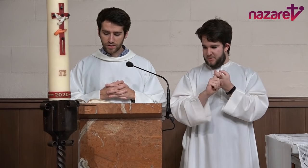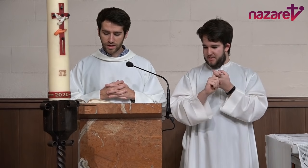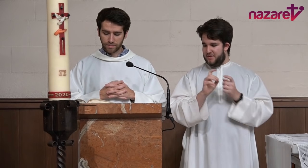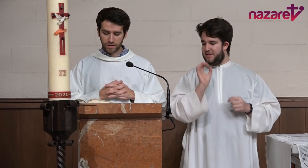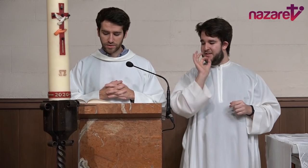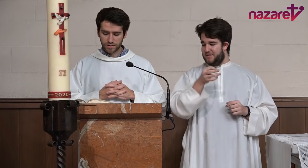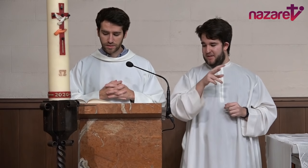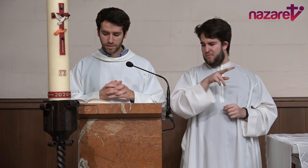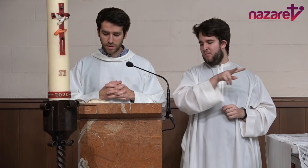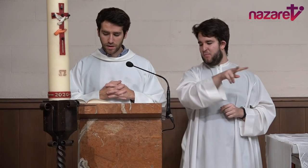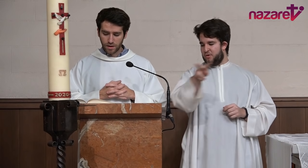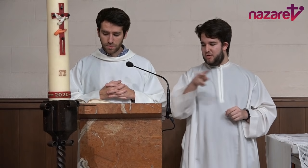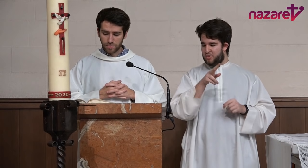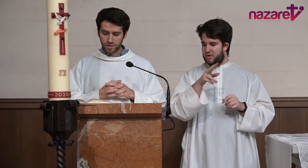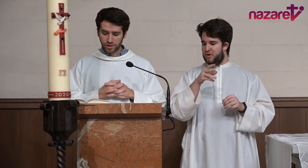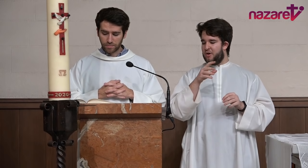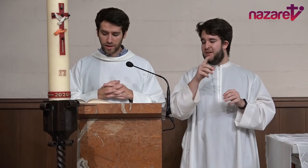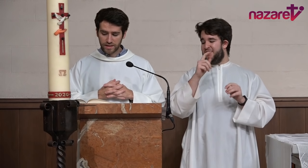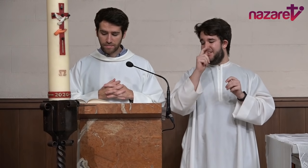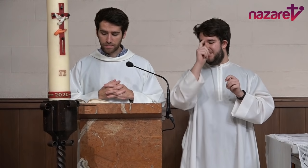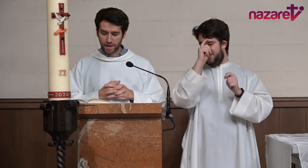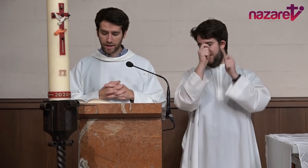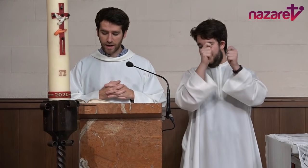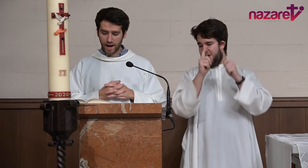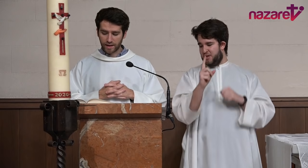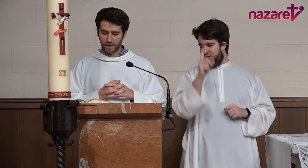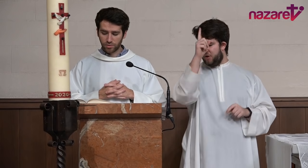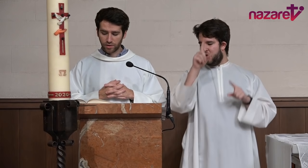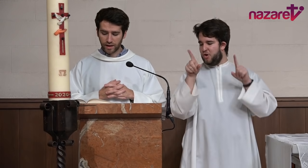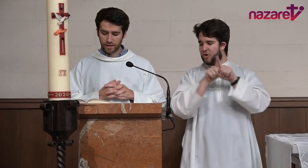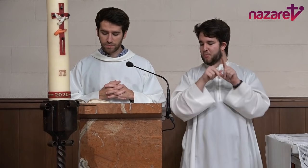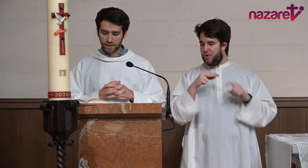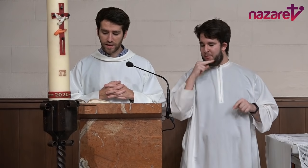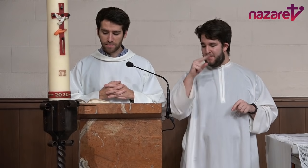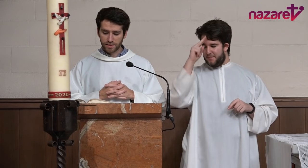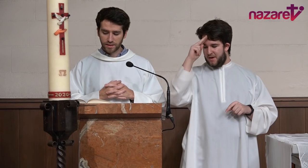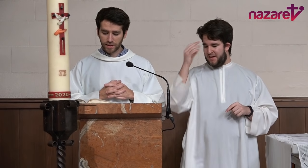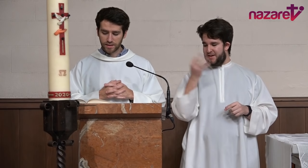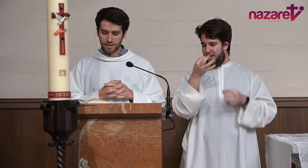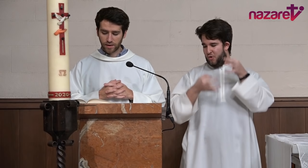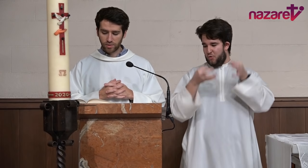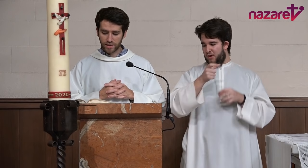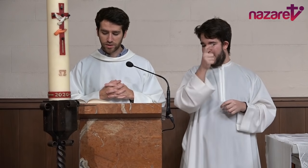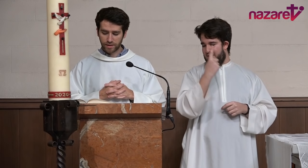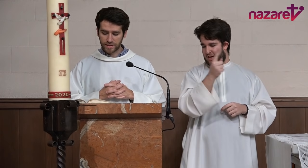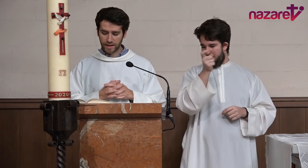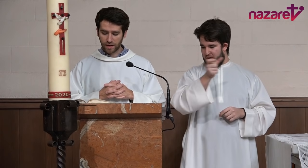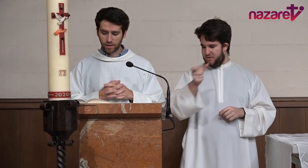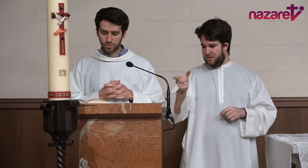Queridos hermanos, puesto que podéis llamar Padre al que juzga imparcialmente según las obras de cada